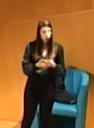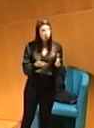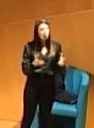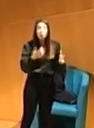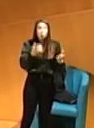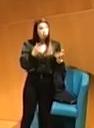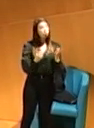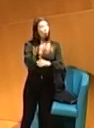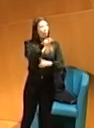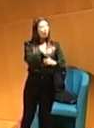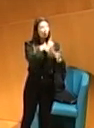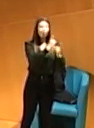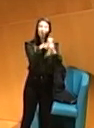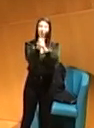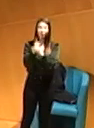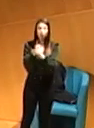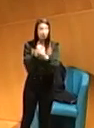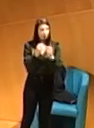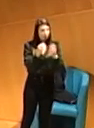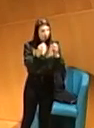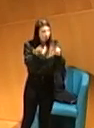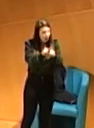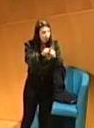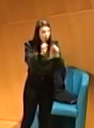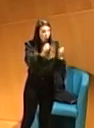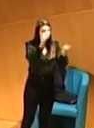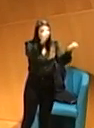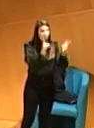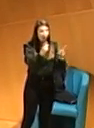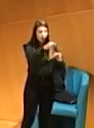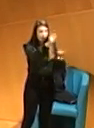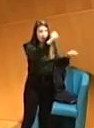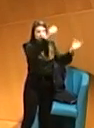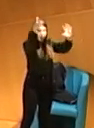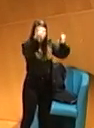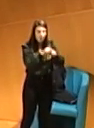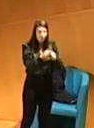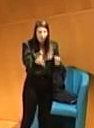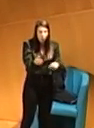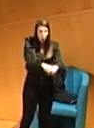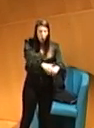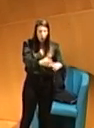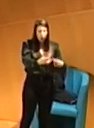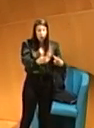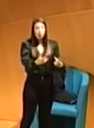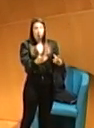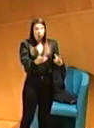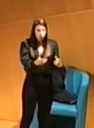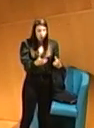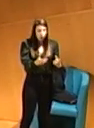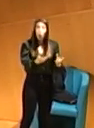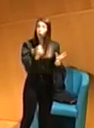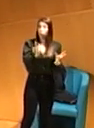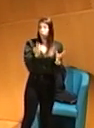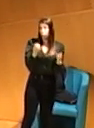rencontre peut être de nouveau ce médecin qui condamnait Géraldine à mort. Et du coup, c'est pas de chance pour les gens, parce qu'il y a